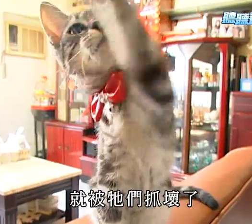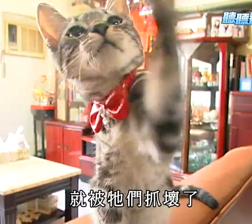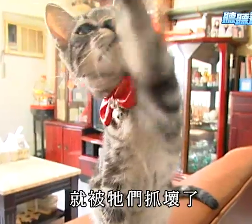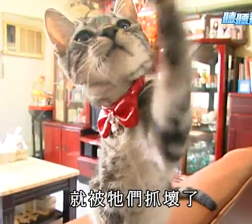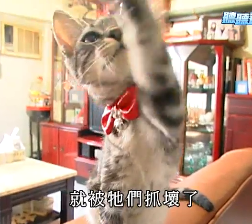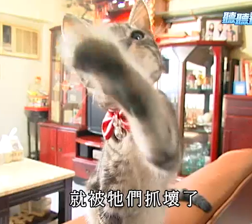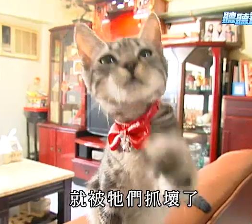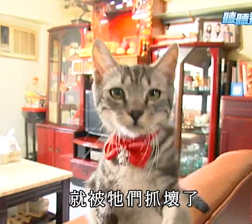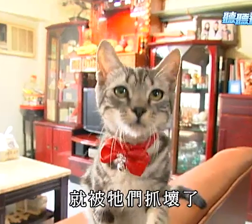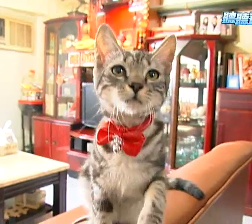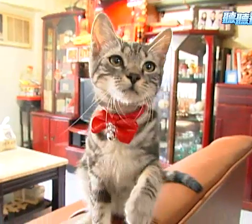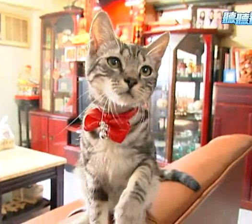抓坏了。